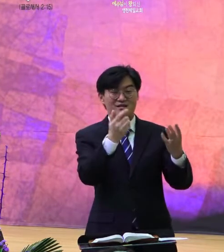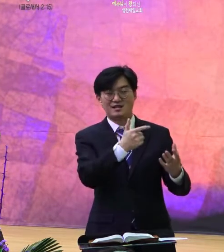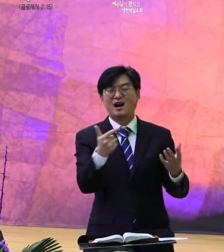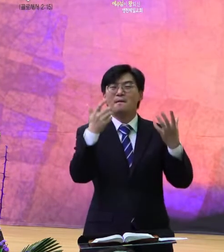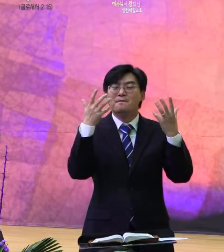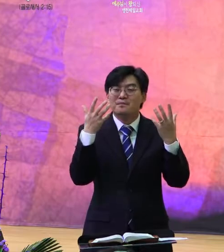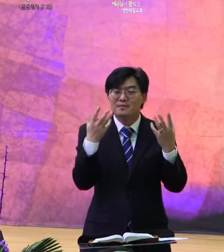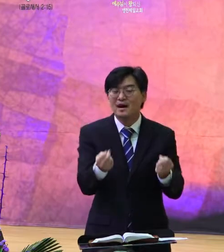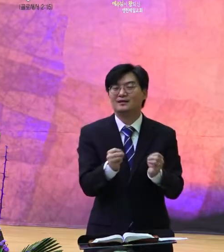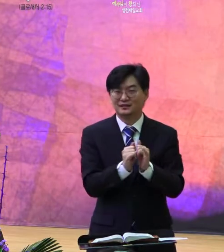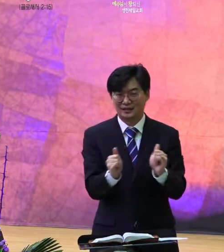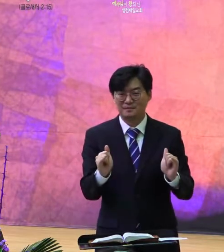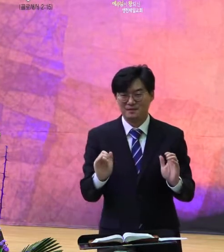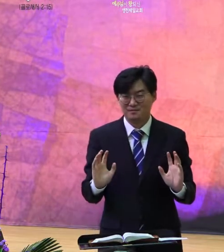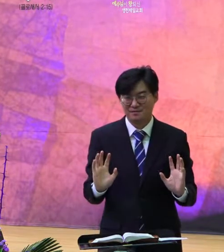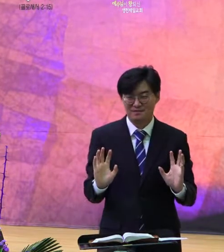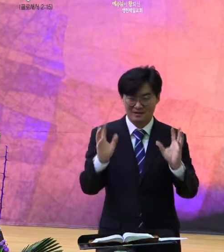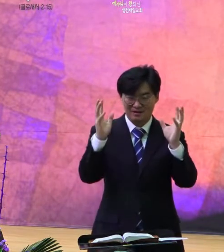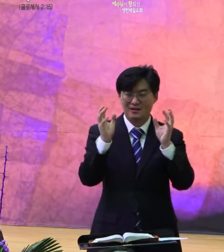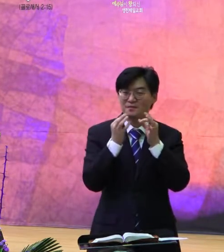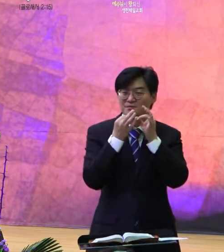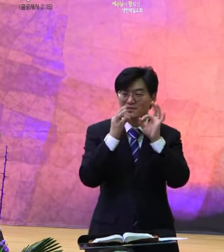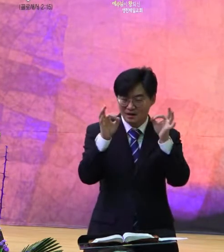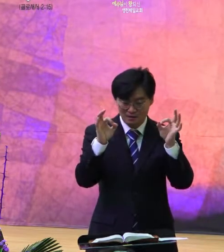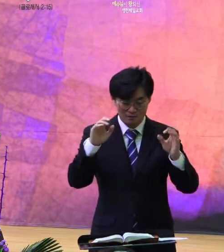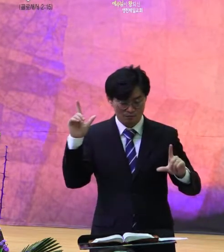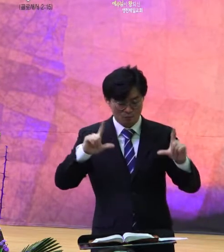수많은 사람들이 환호하던 그 화려함과